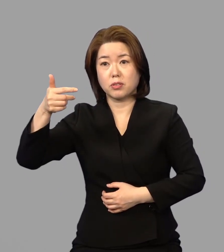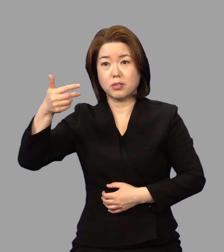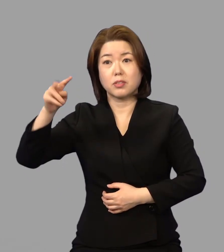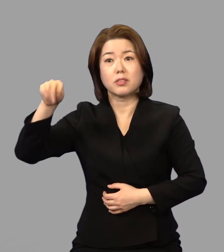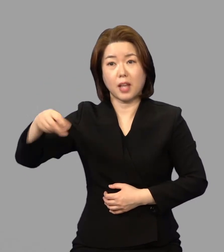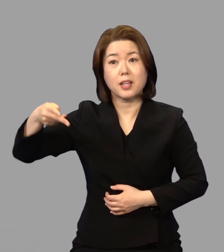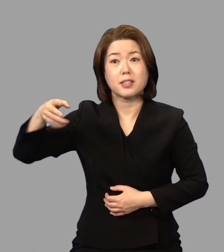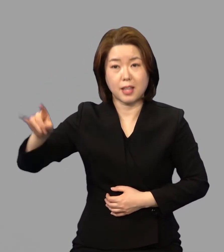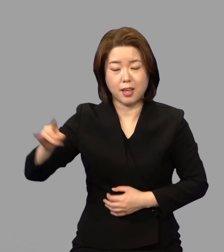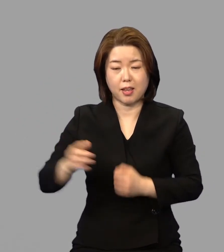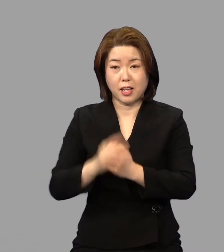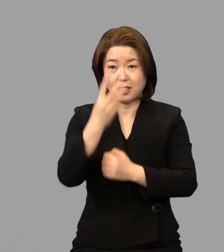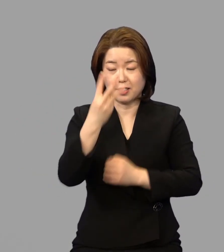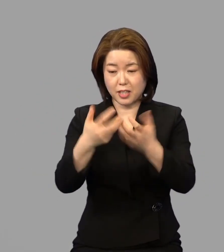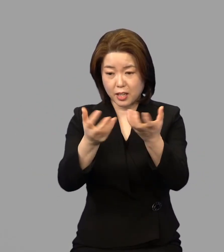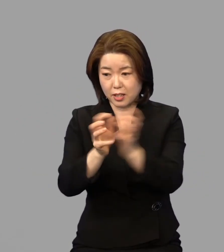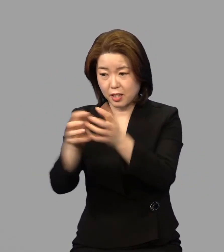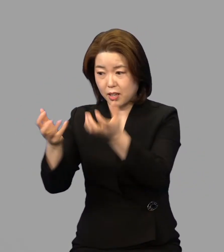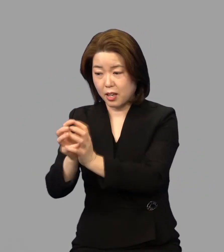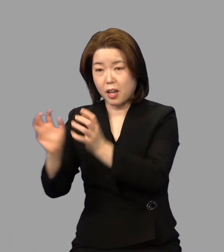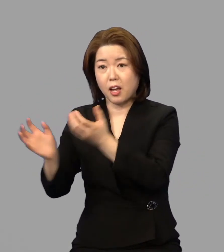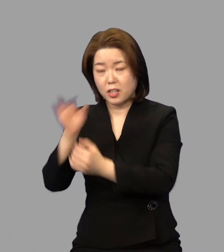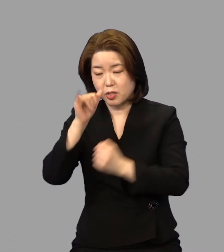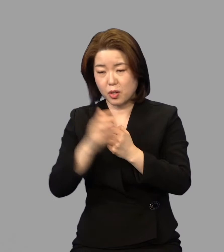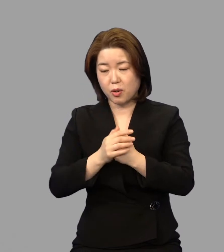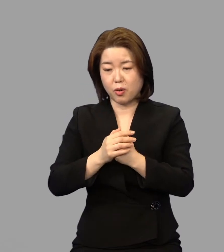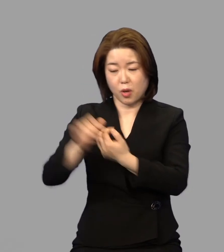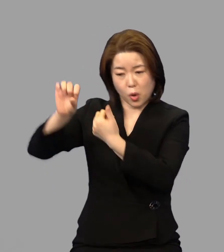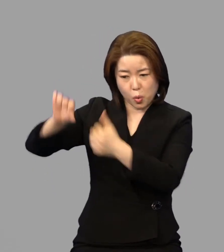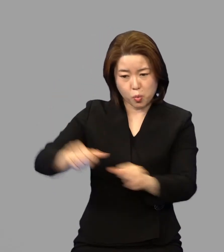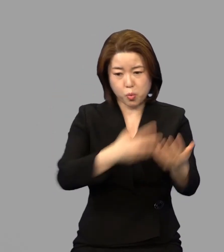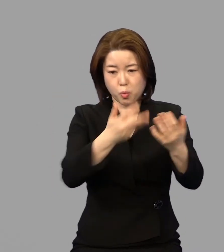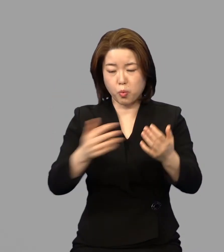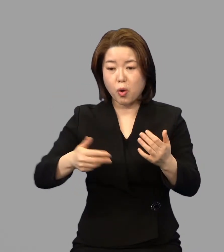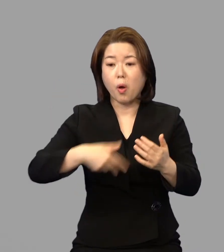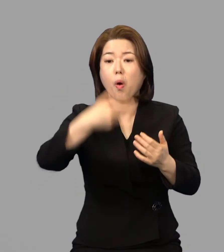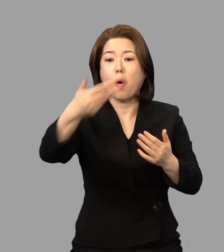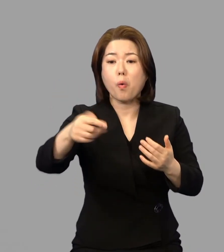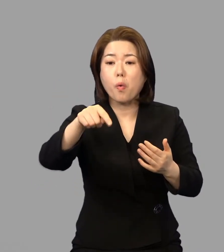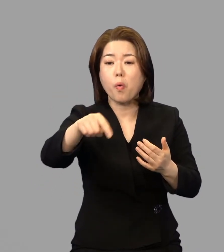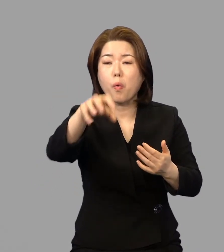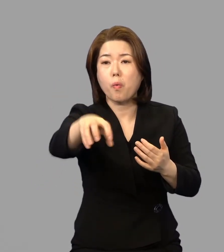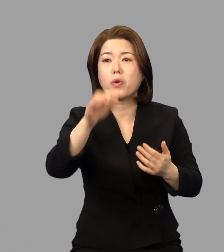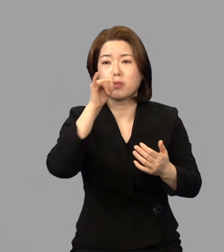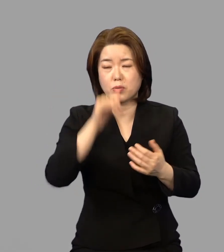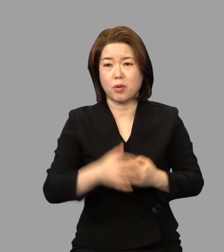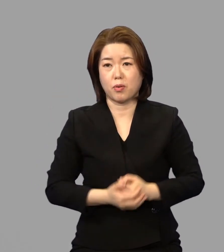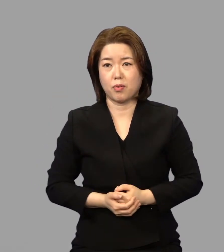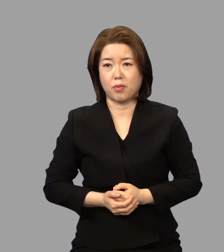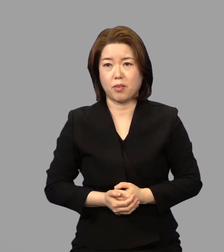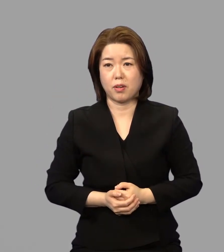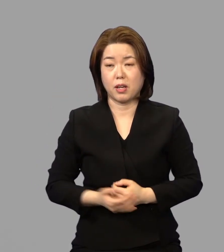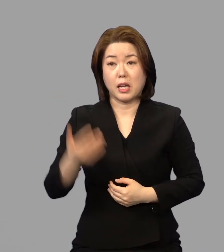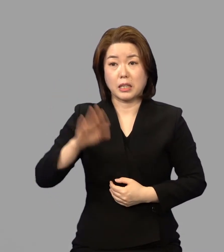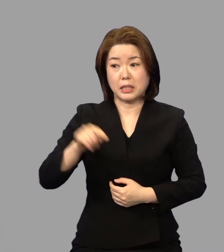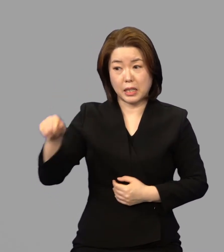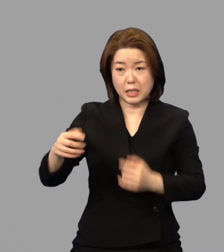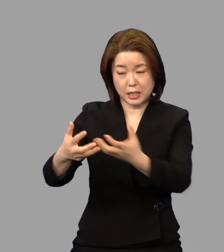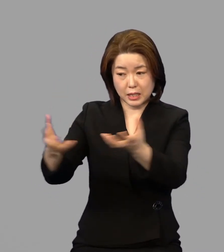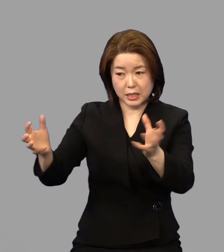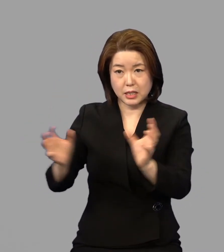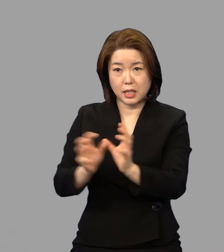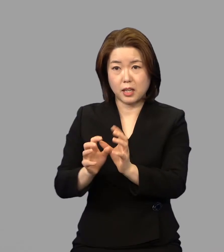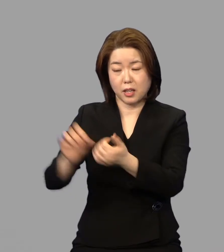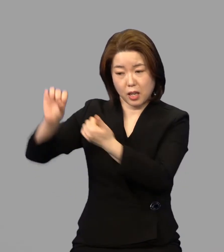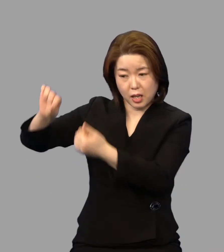지파는 요단강 건널 필요가 없어요. 이미 자기 땅들은 요단강 동쪽편에 있습니다. 그런데 그들이 같이